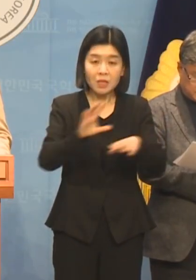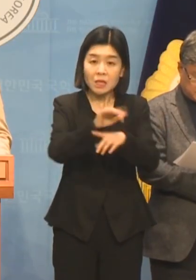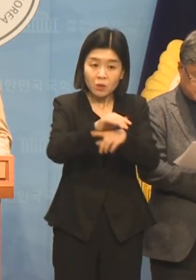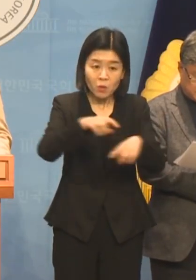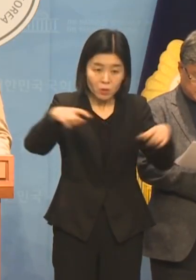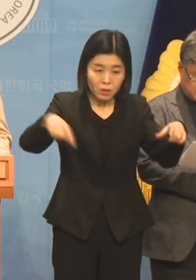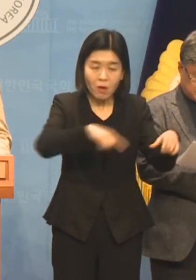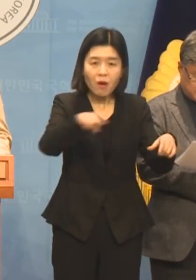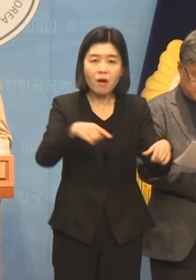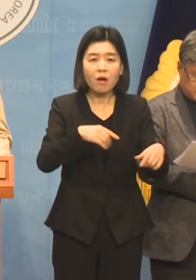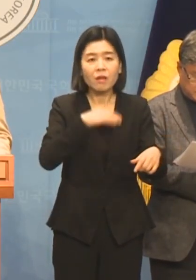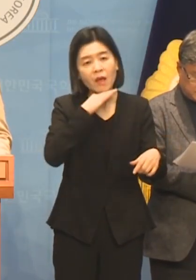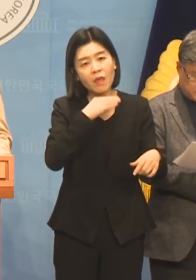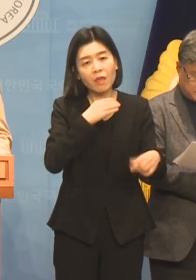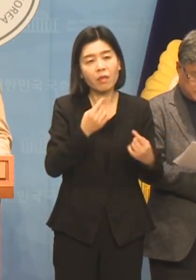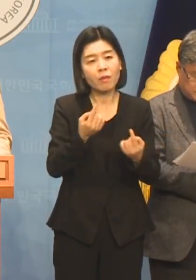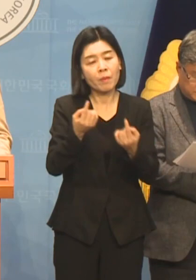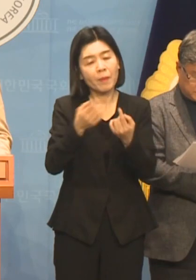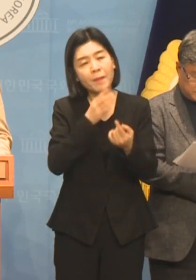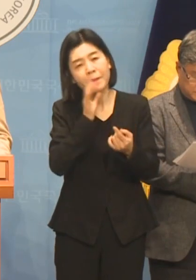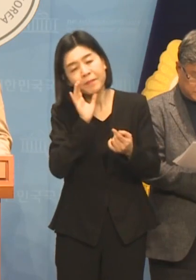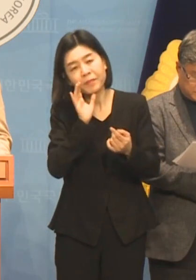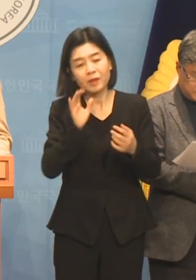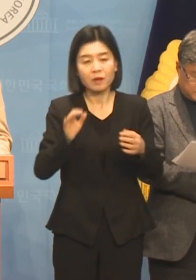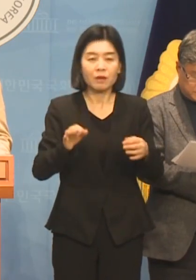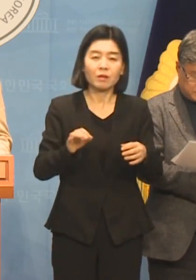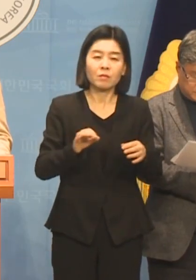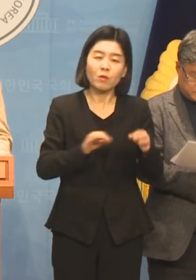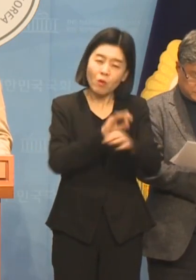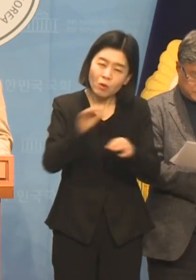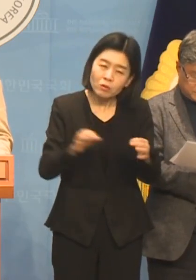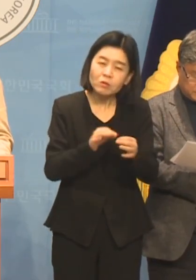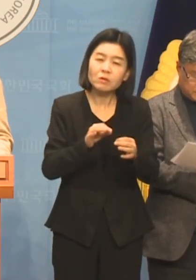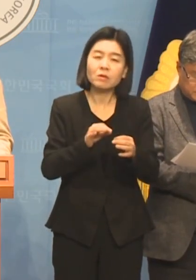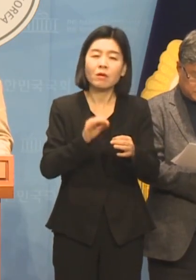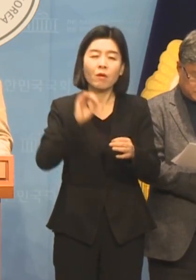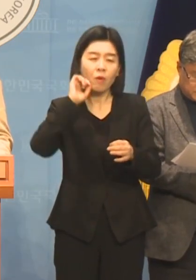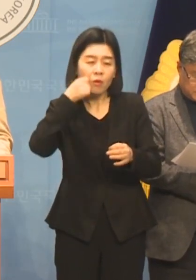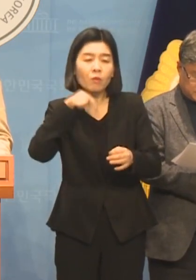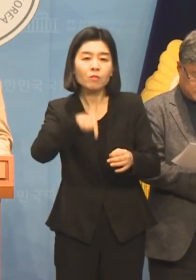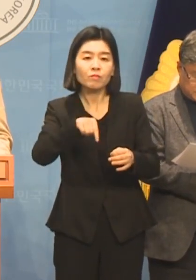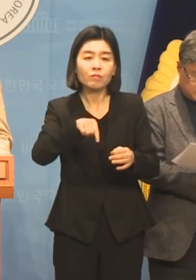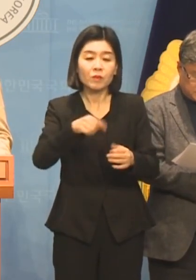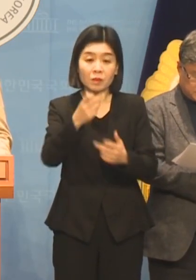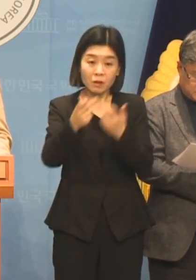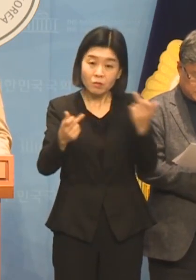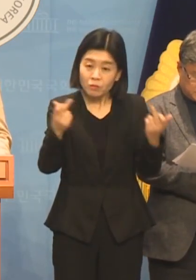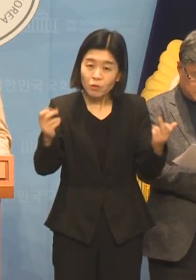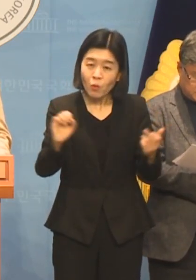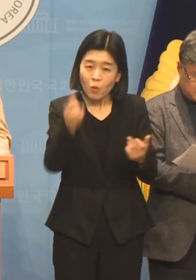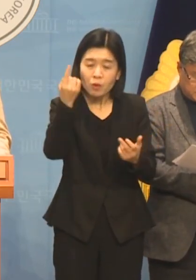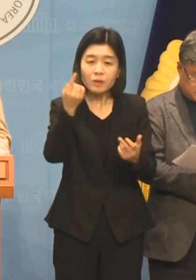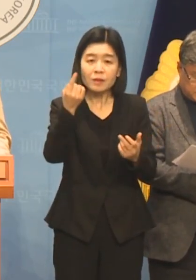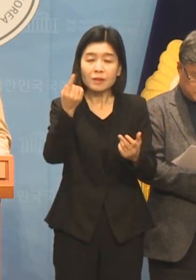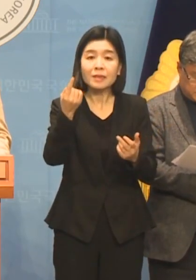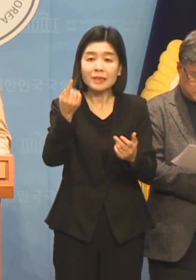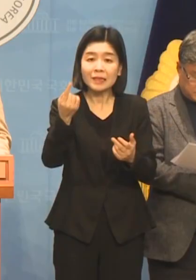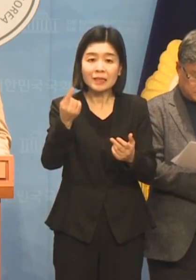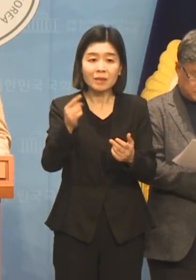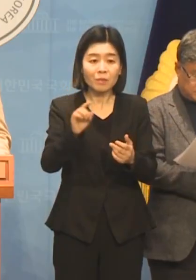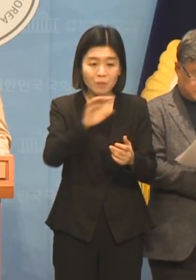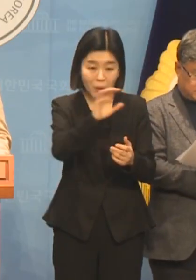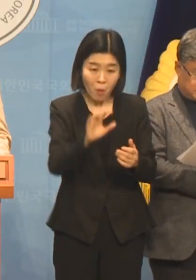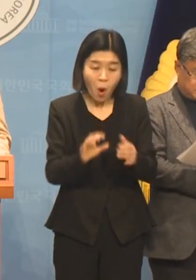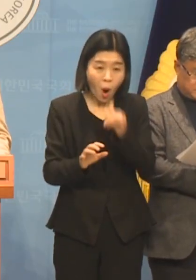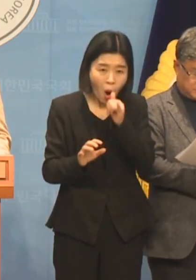혹은 경제 취약성 문제와 함께 이런 산불들이 다시 보다 큰 규모로 반복됐을 때 우리는 그 피해를 막을 수가